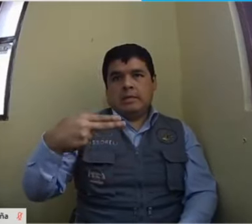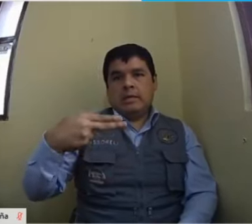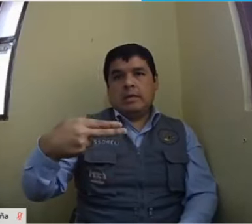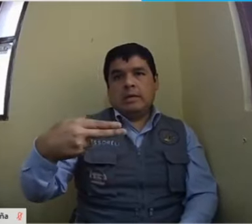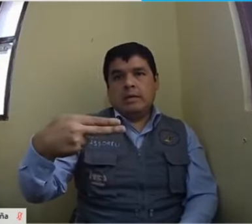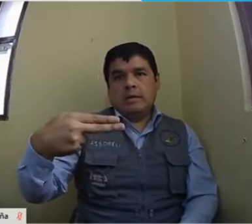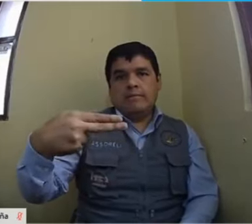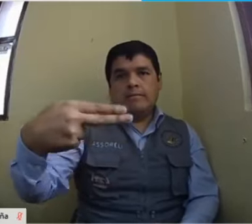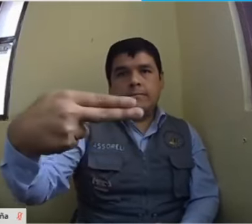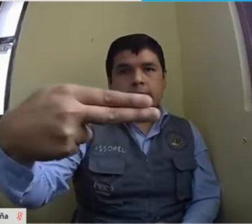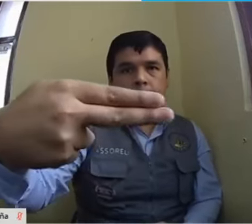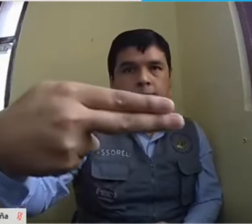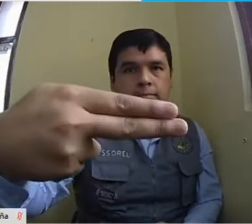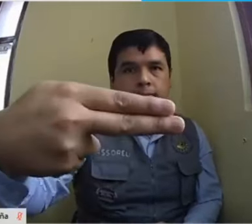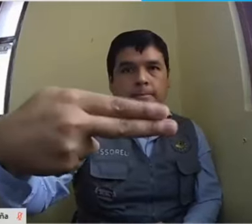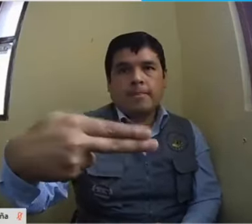también de frente con la palma hacia adentro.